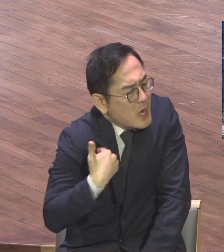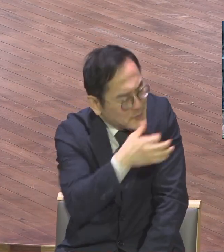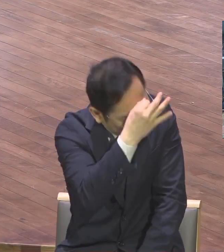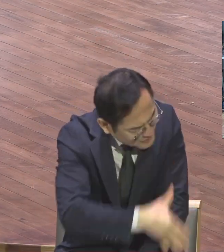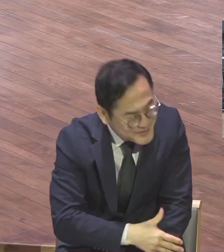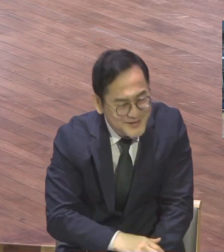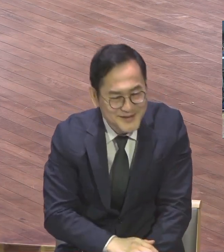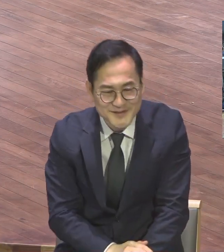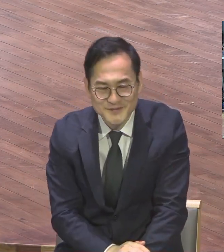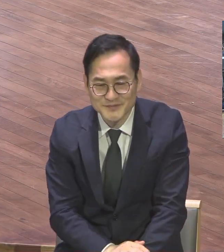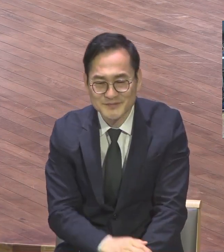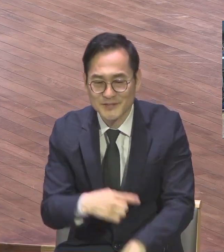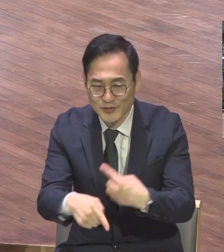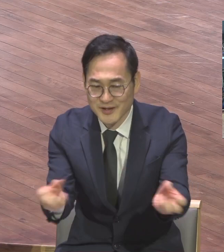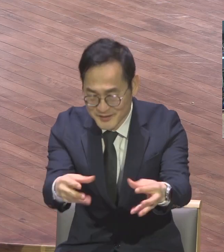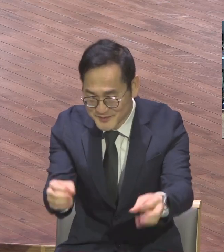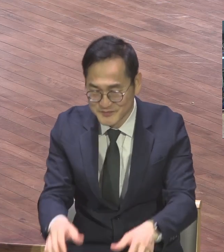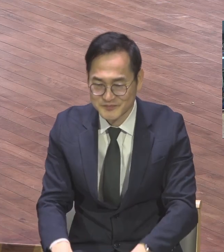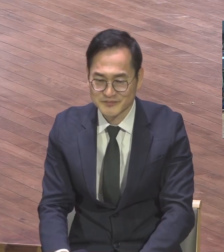죄송합니다.